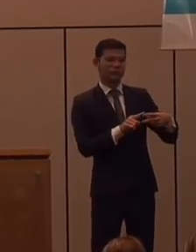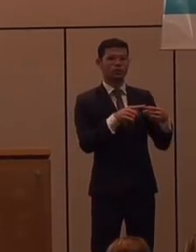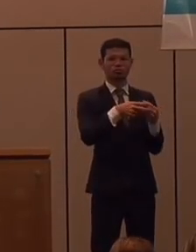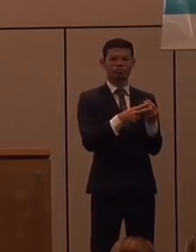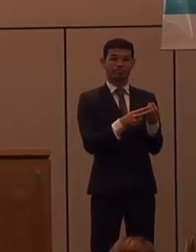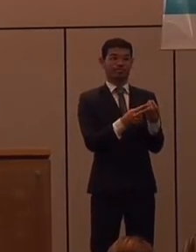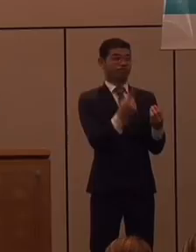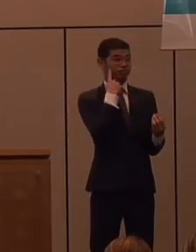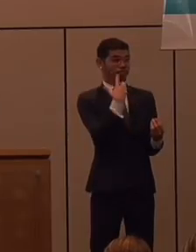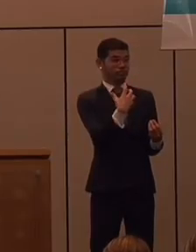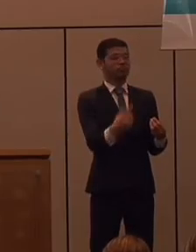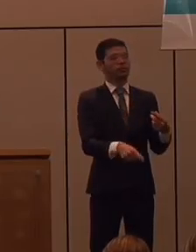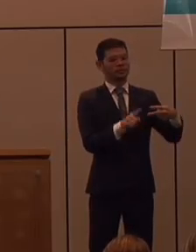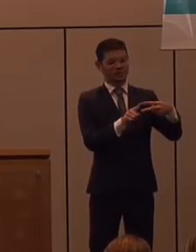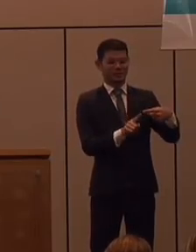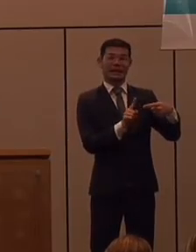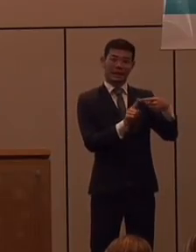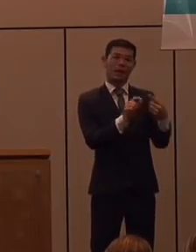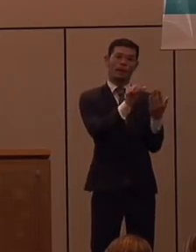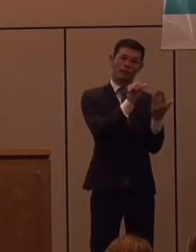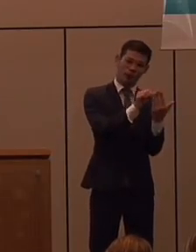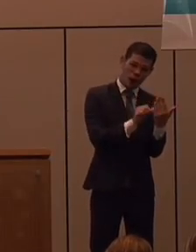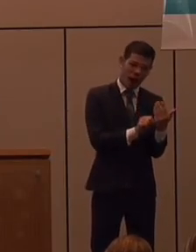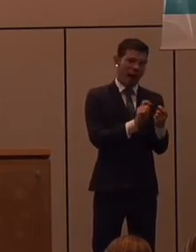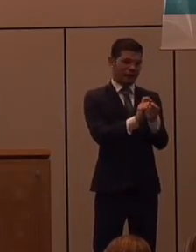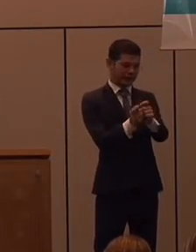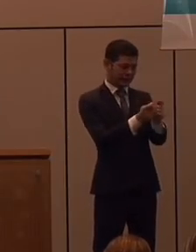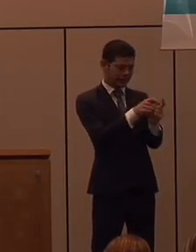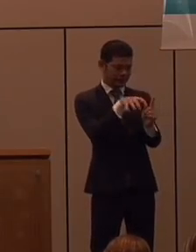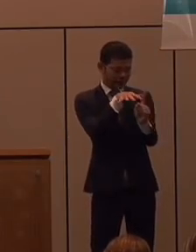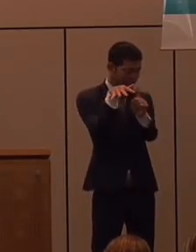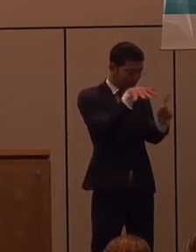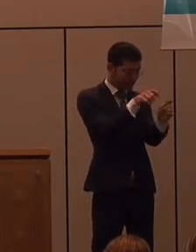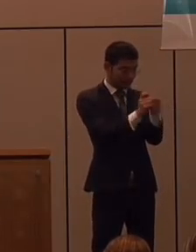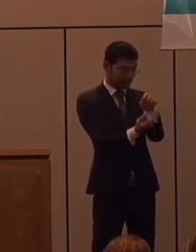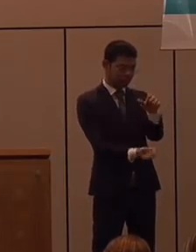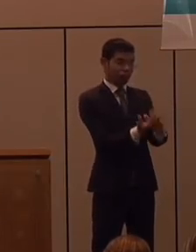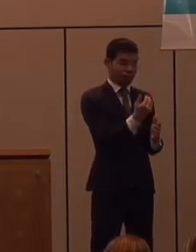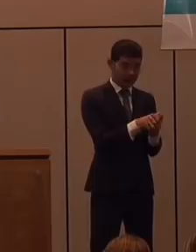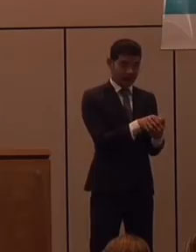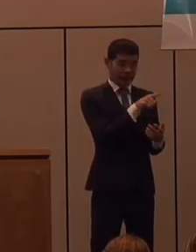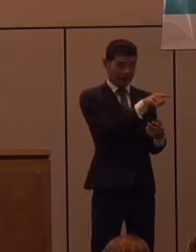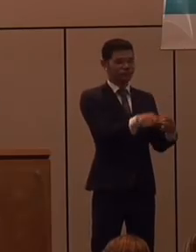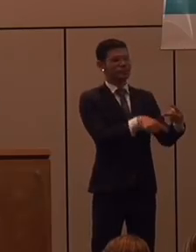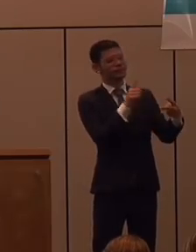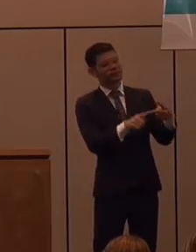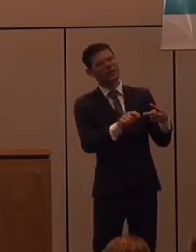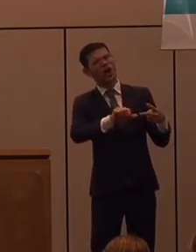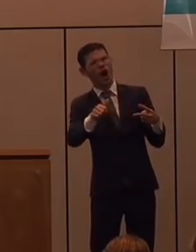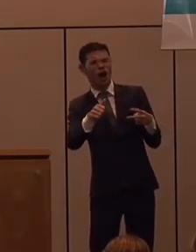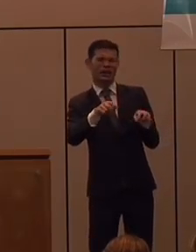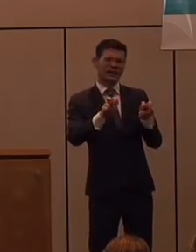e impulsa y una serie de entidades aliadas y vinculadas al ministerio de comercio industria y turismo